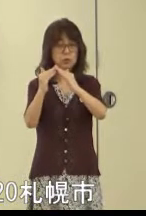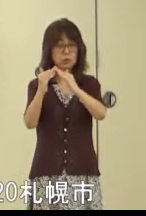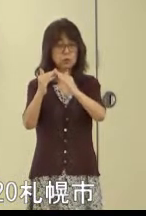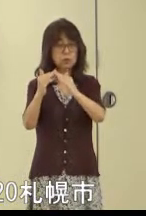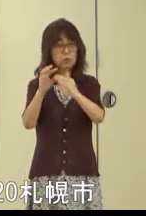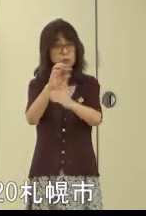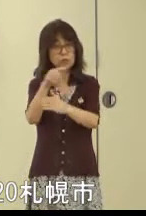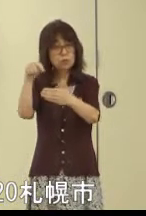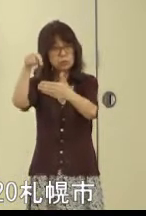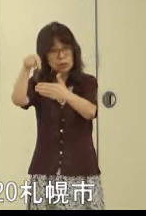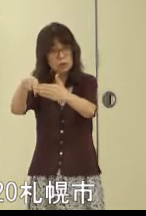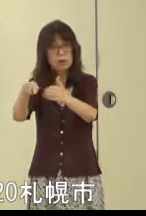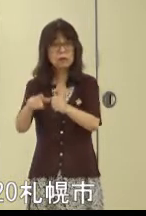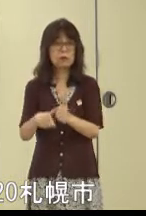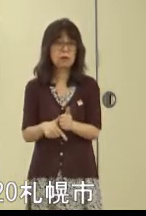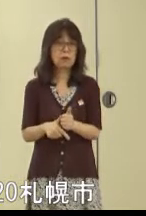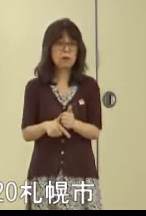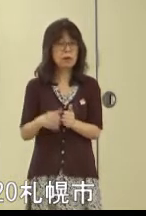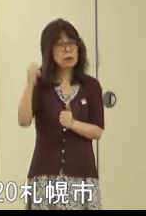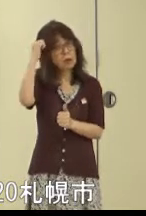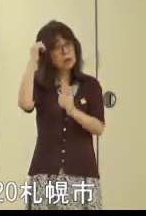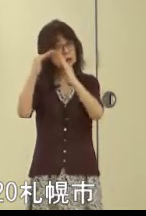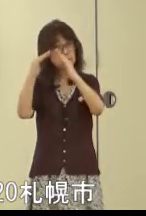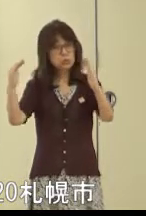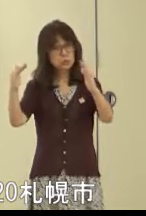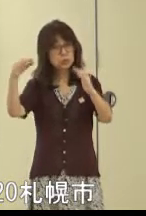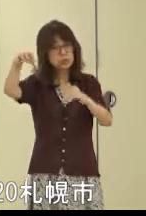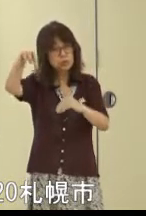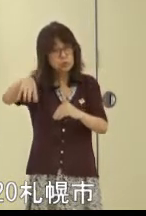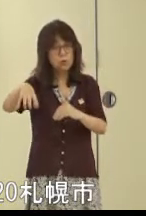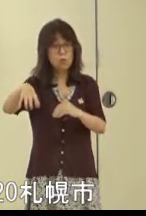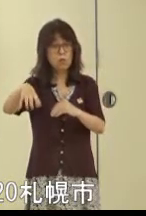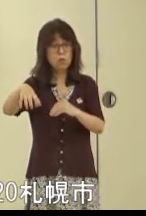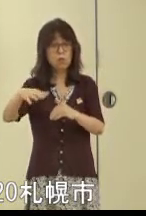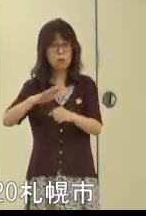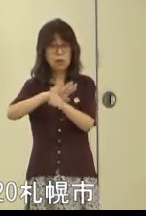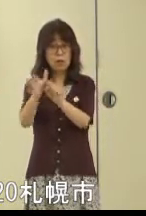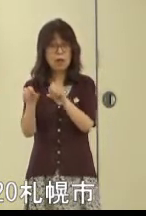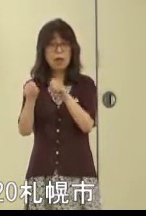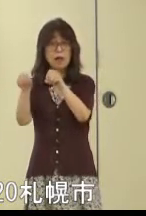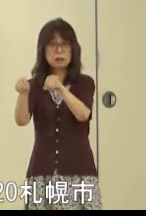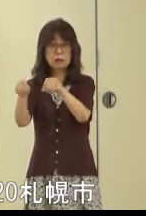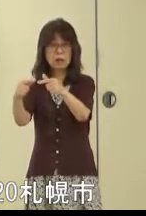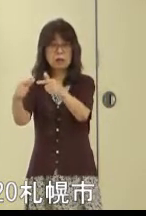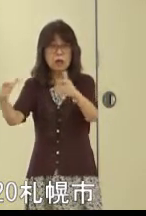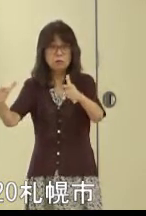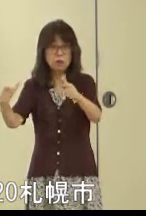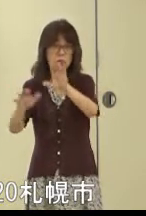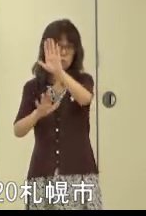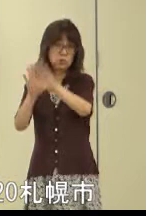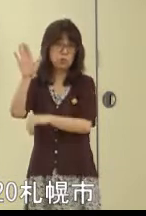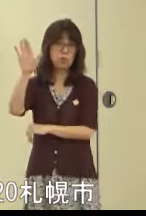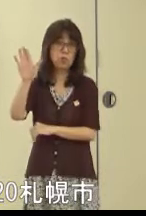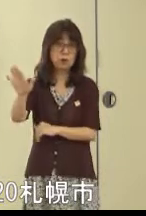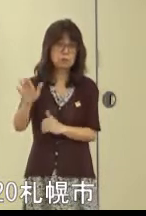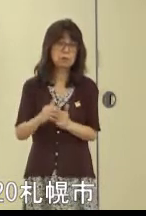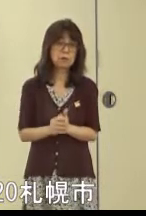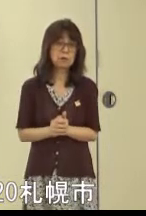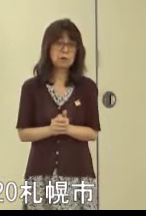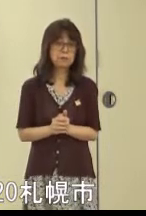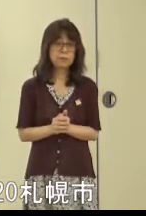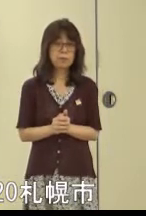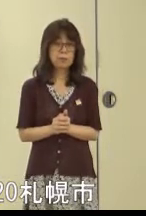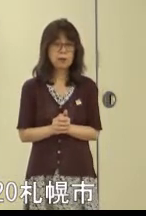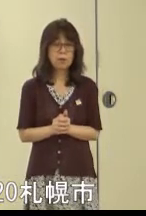ねえ合宿所などでですね感染が拡大をしているという状況がございます改めて各